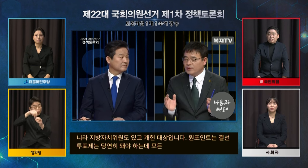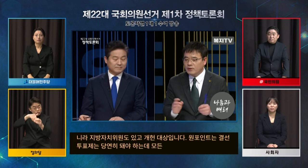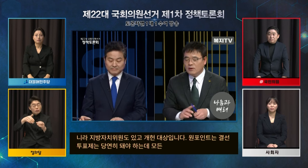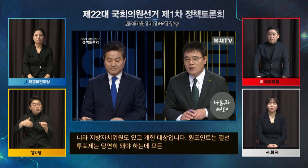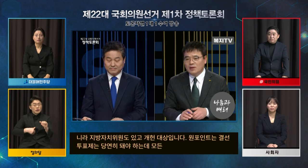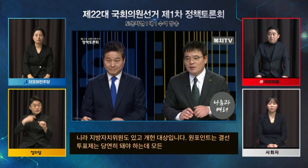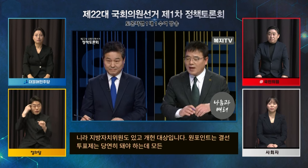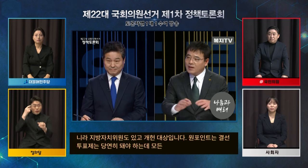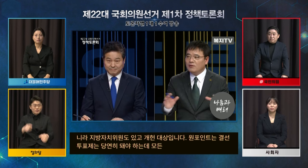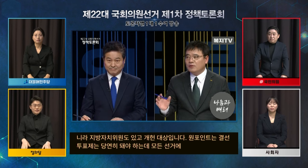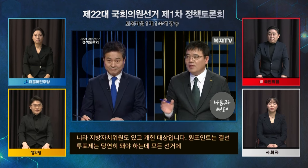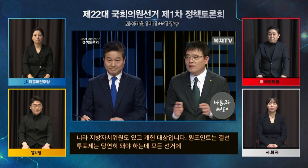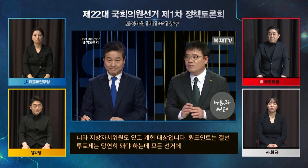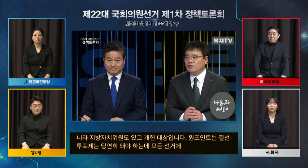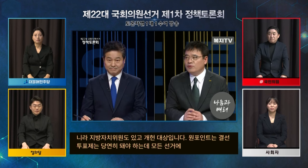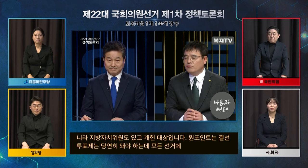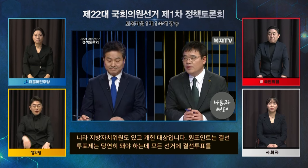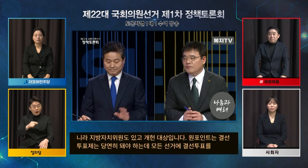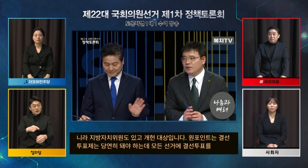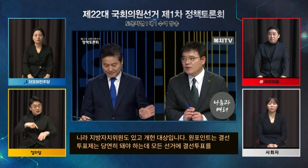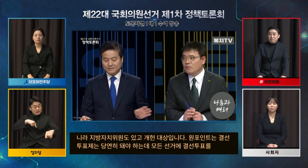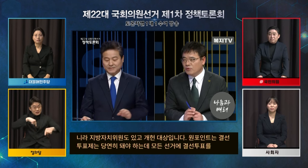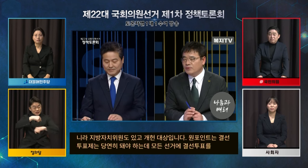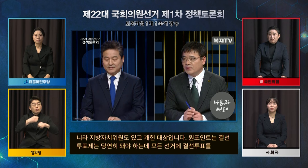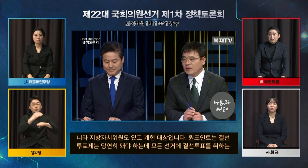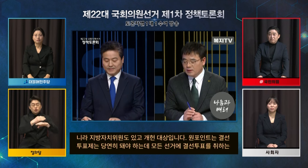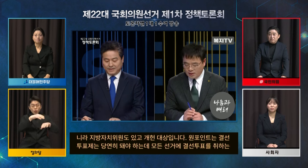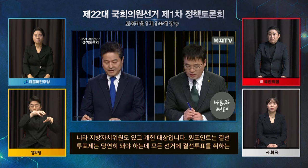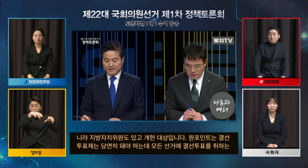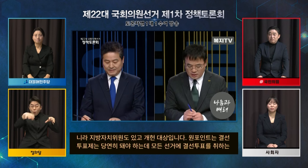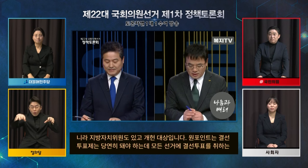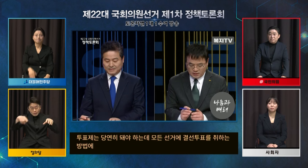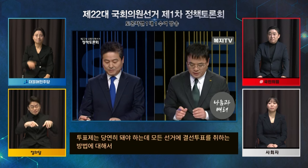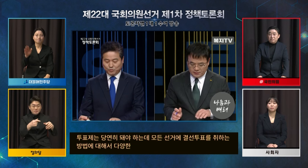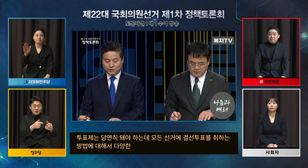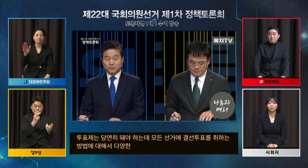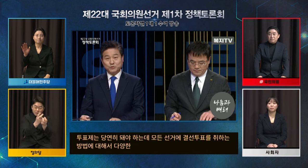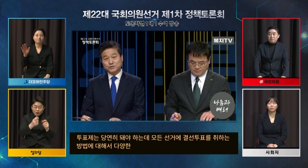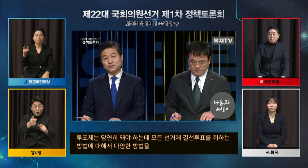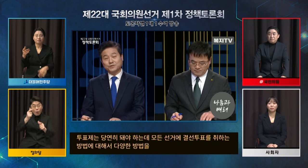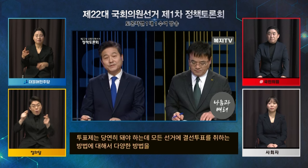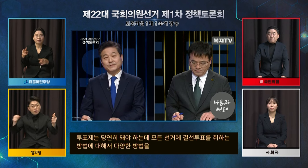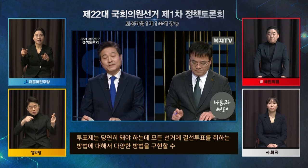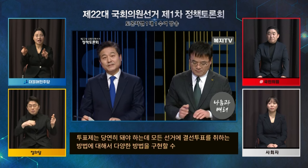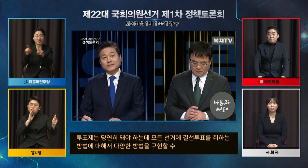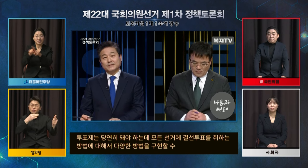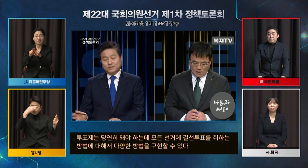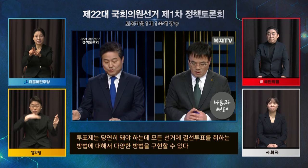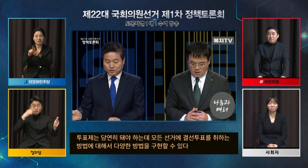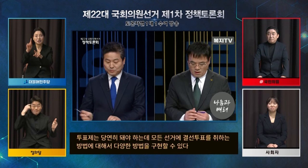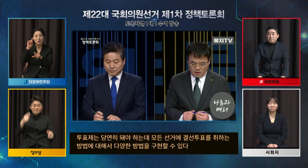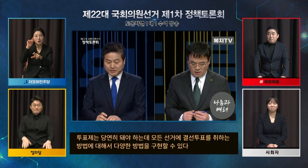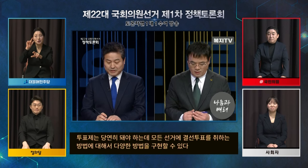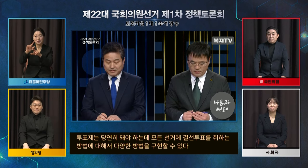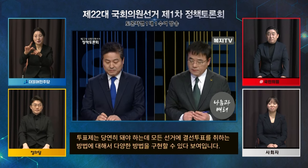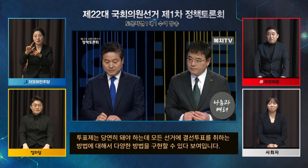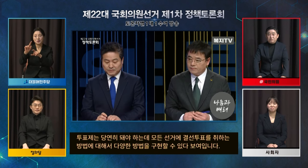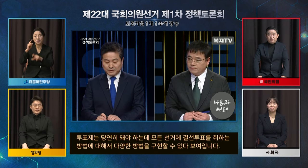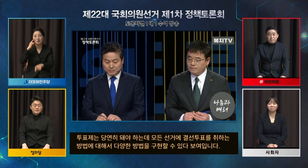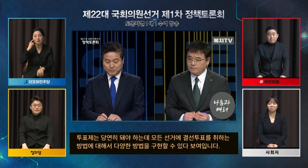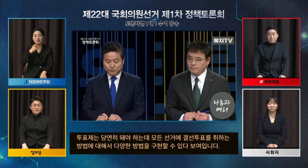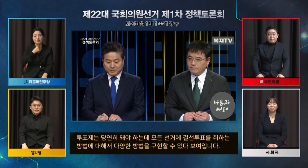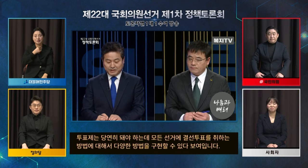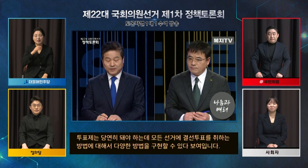방법을 통해서 다양한 어떤 다당자 민주주의를 구현할 수도 있다고 보여집니다. 네. 같이 한번 고민해 보시죠. 최영도 의원님께